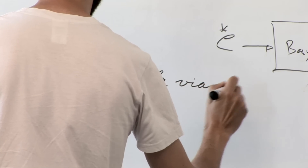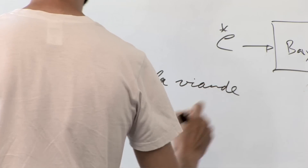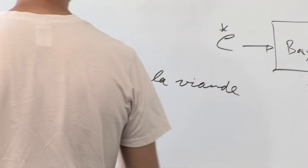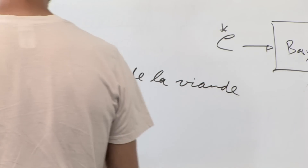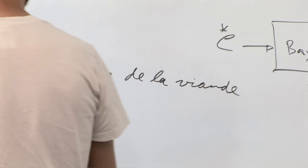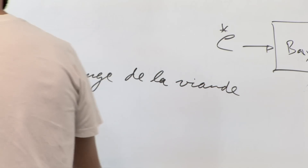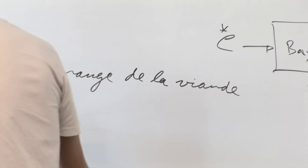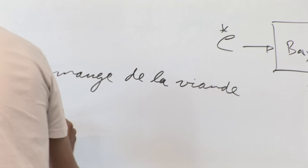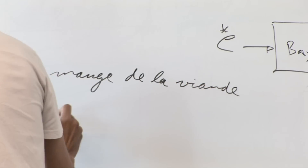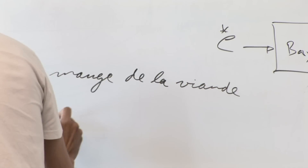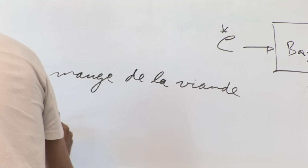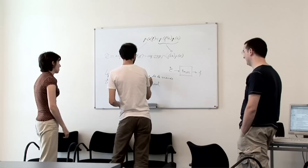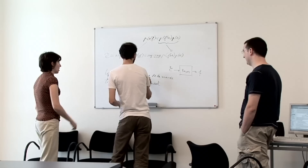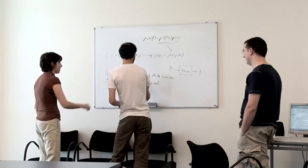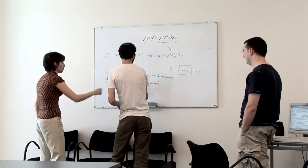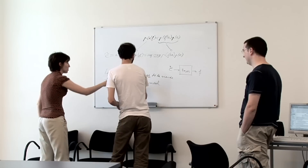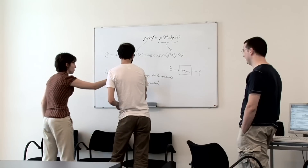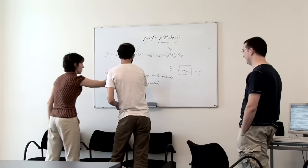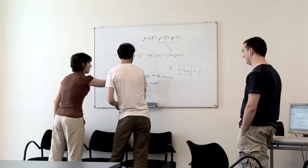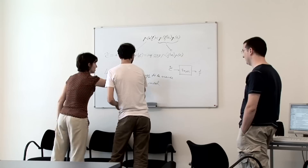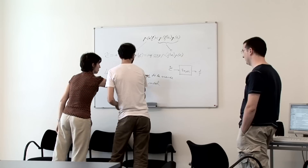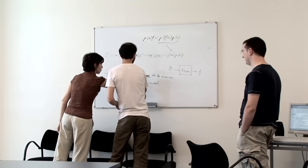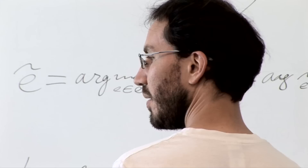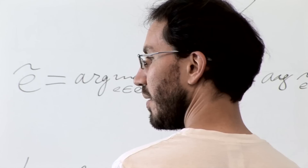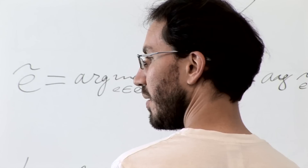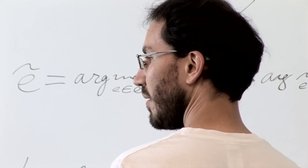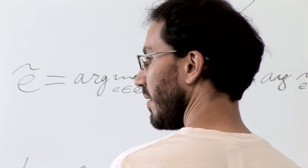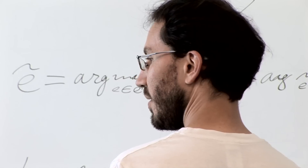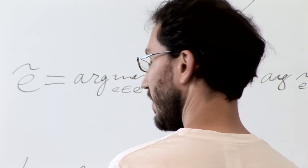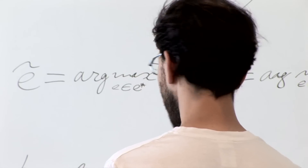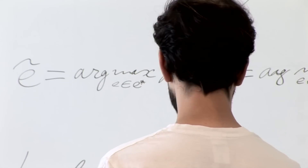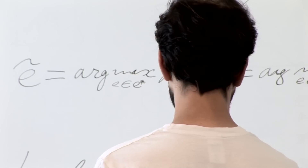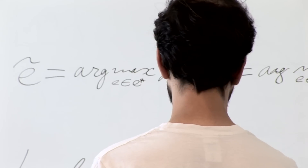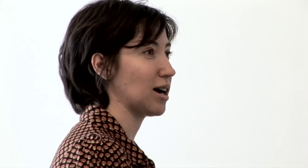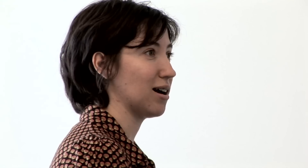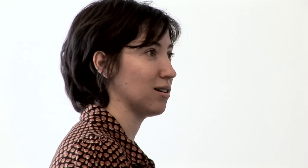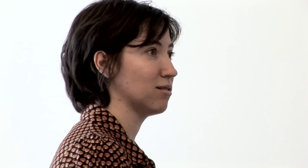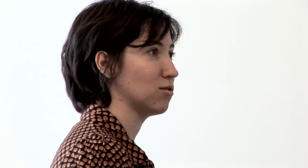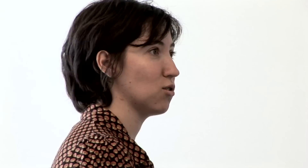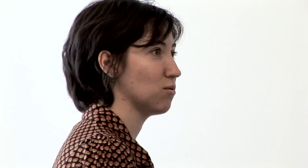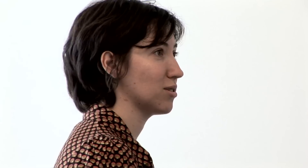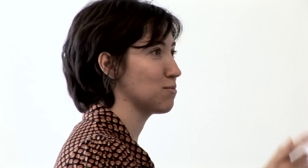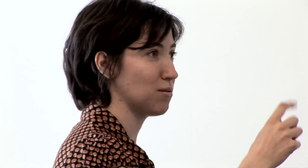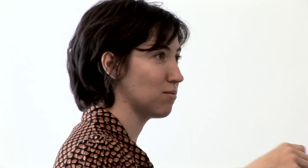sentido de que integra investigación desde una perspectiva descriptiva y formal con